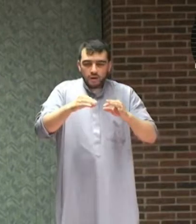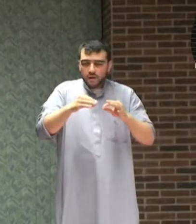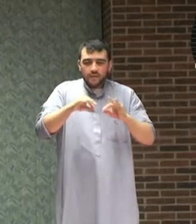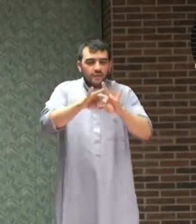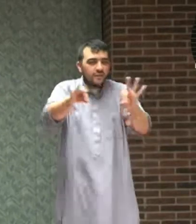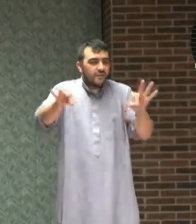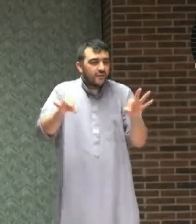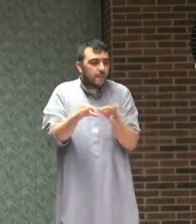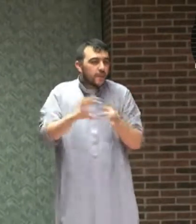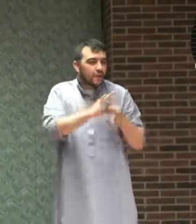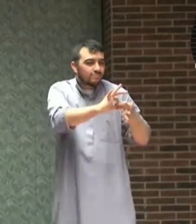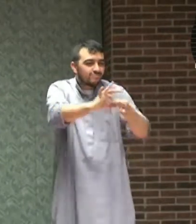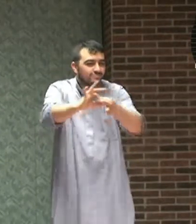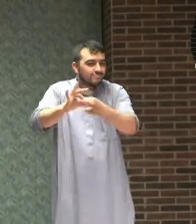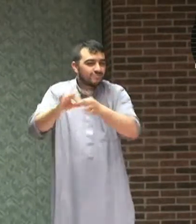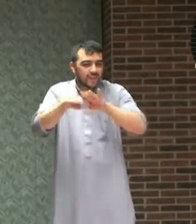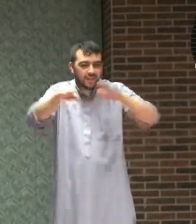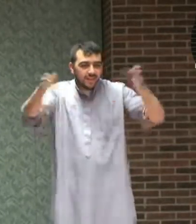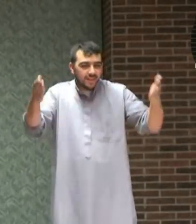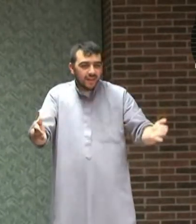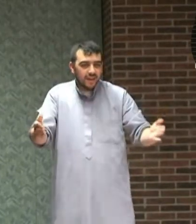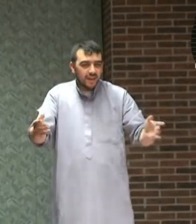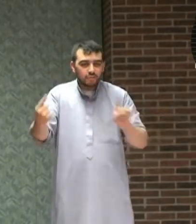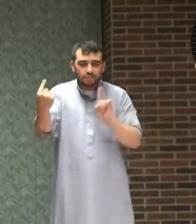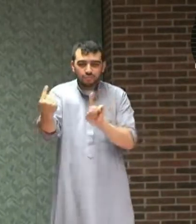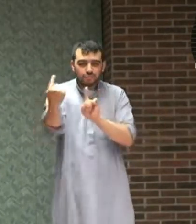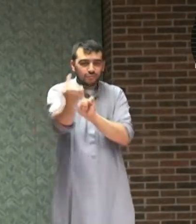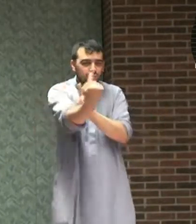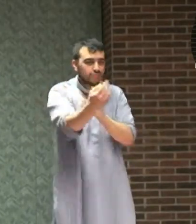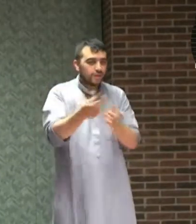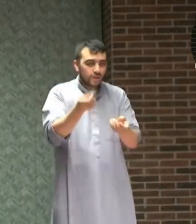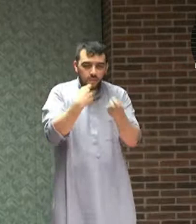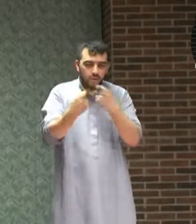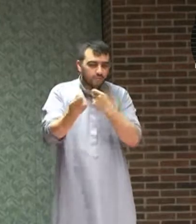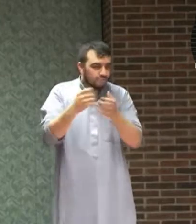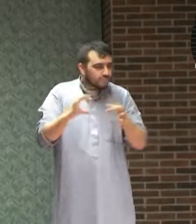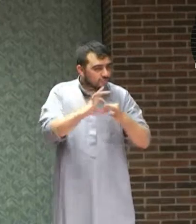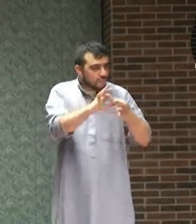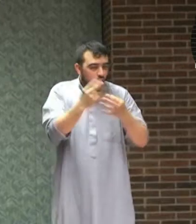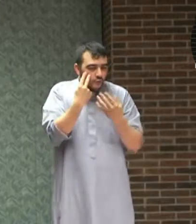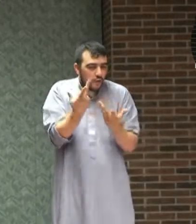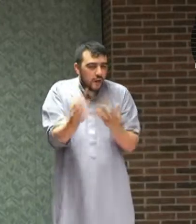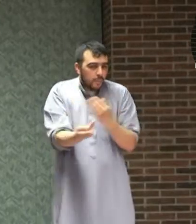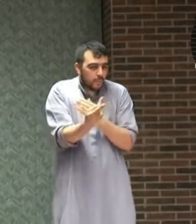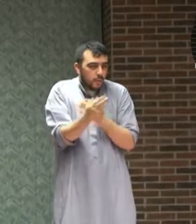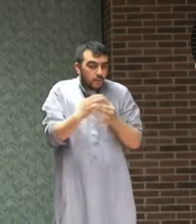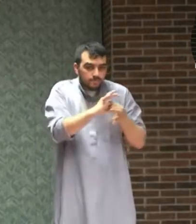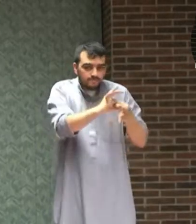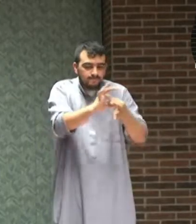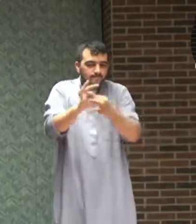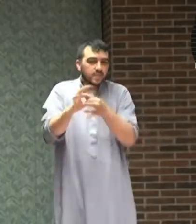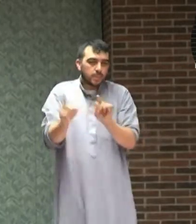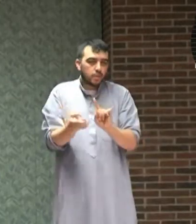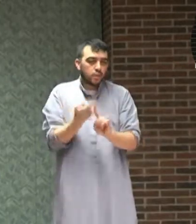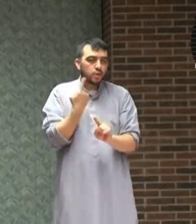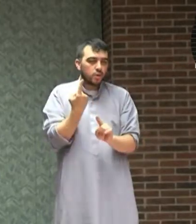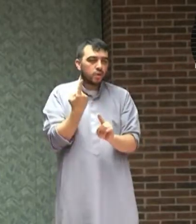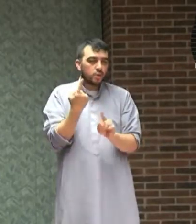moments qui sont familiales, c'est-à-dire où les familles se rencontrent, où les familles se réunissent. Donc vous voyez qu'il y a cet